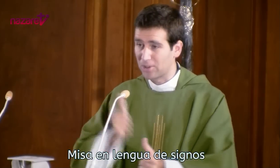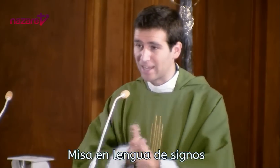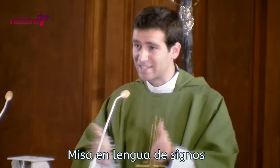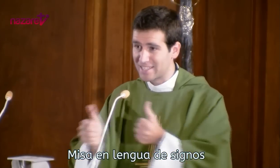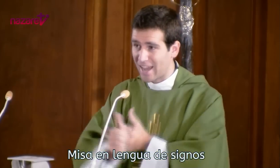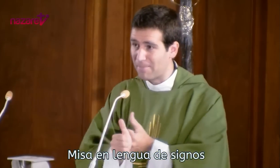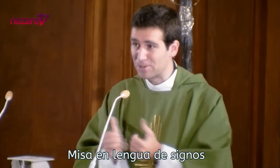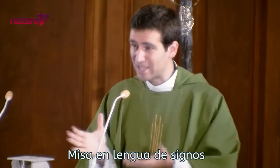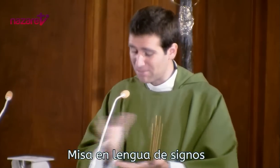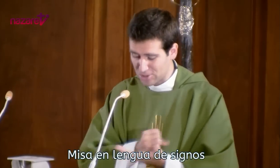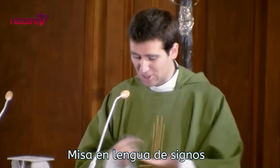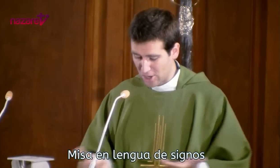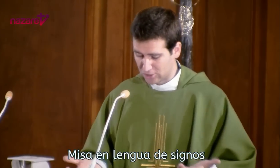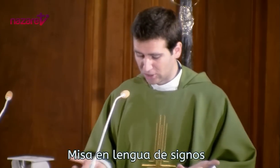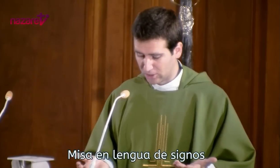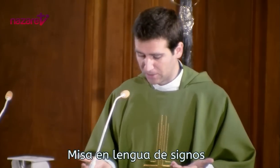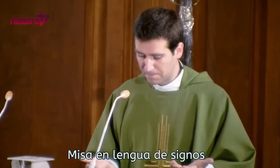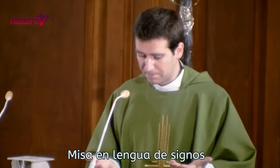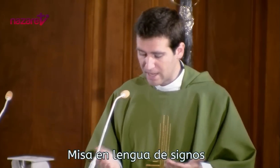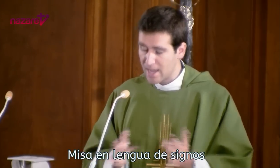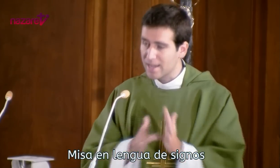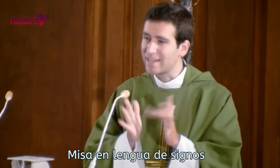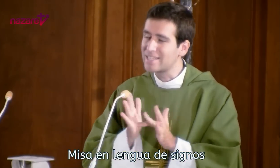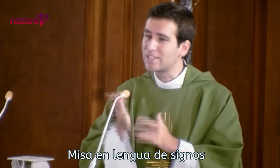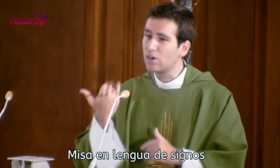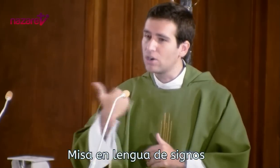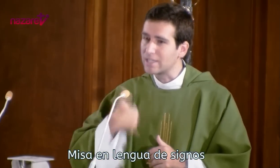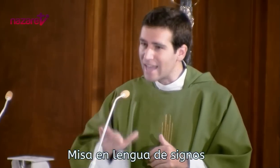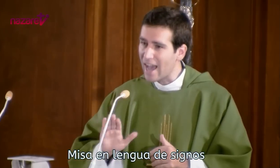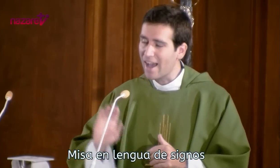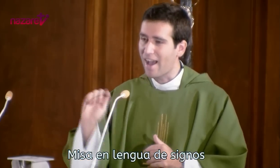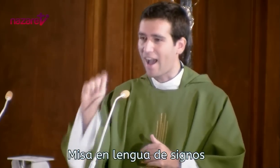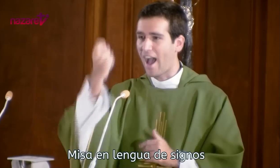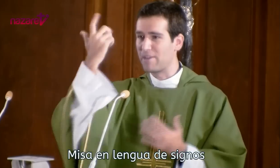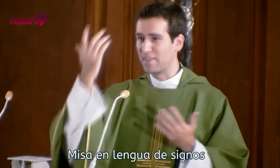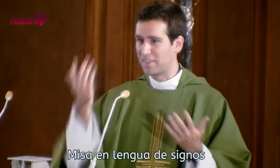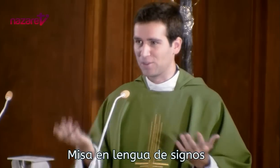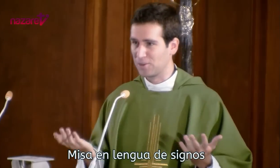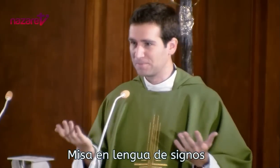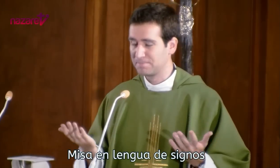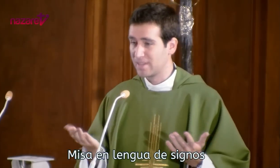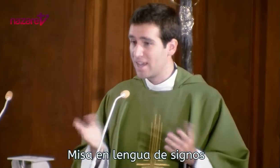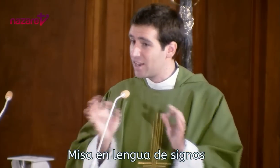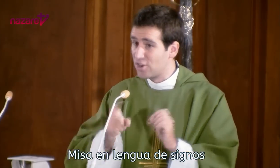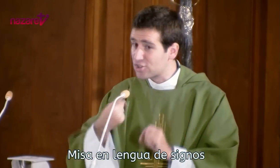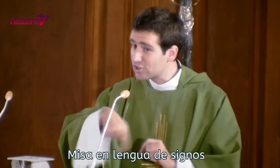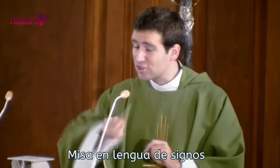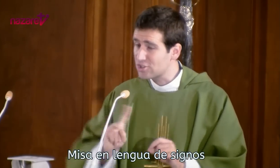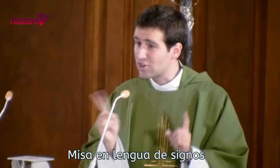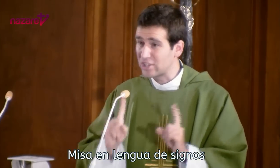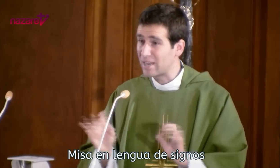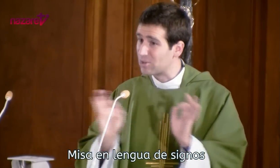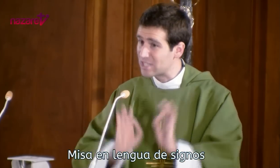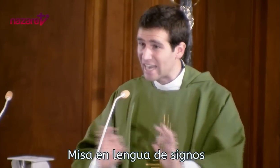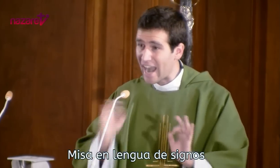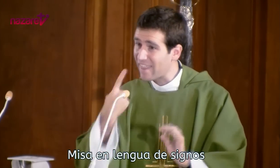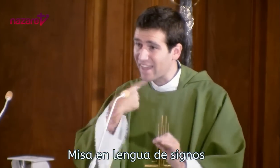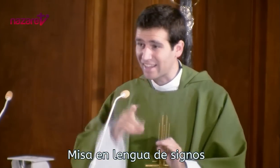todas, apostemos todo. Cristo ya ha vencido. Nosotros no tenemos nada que